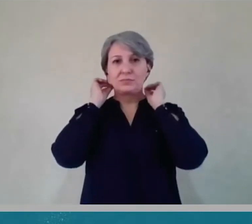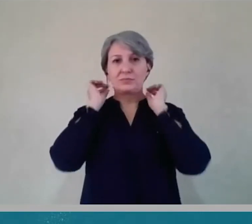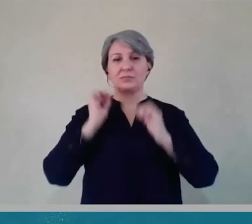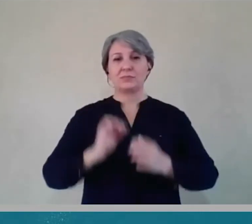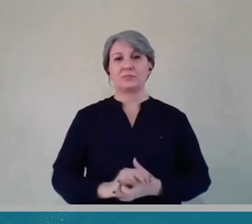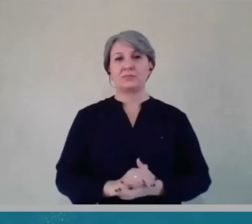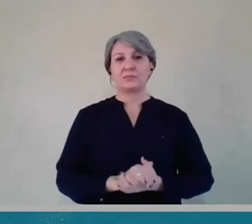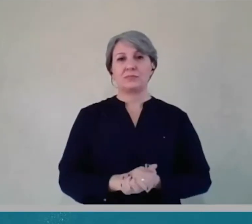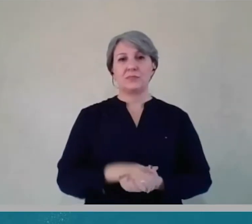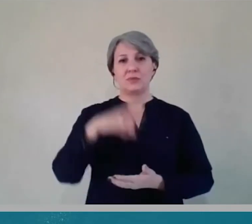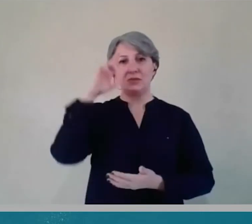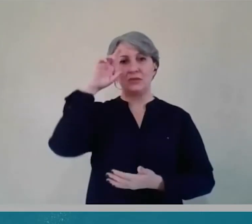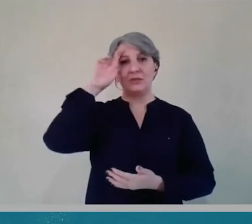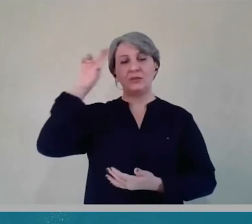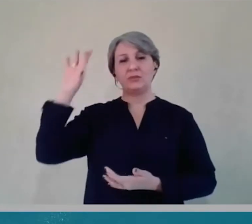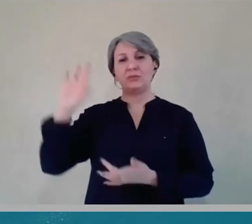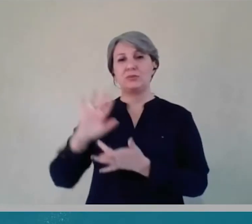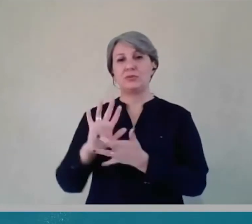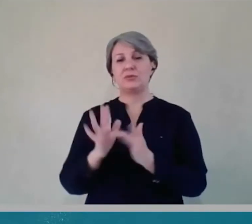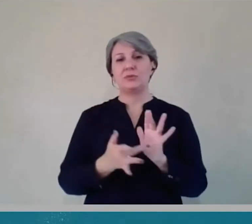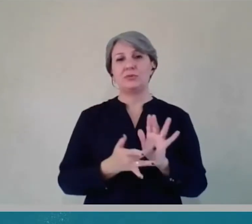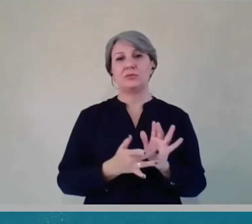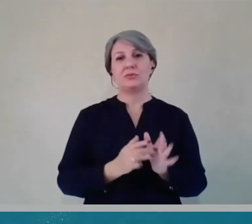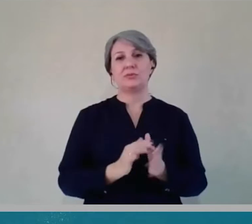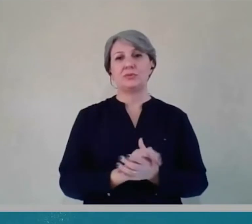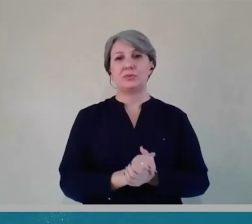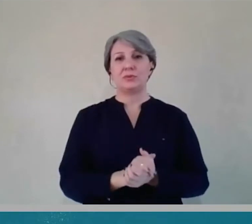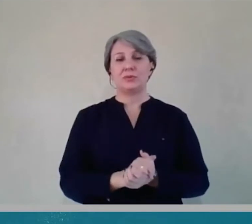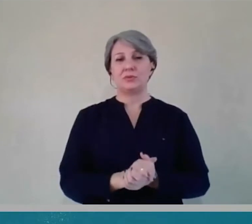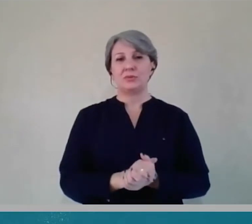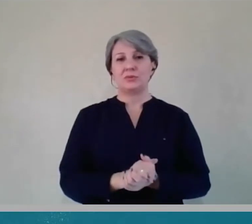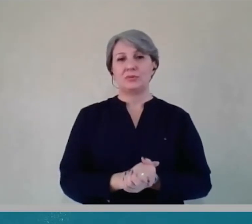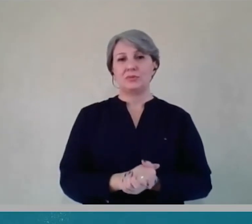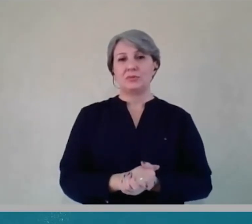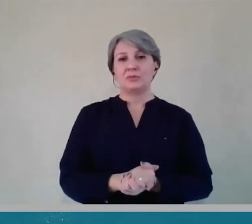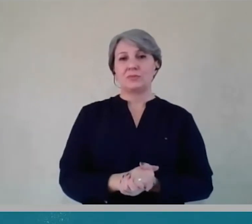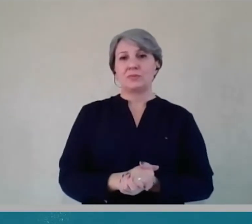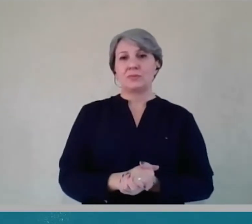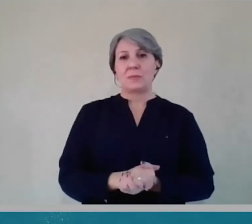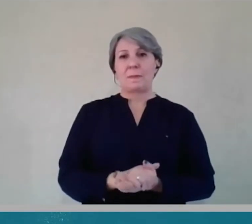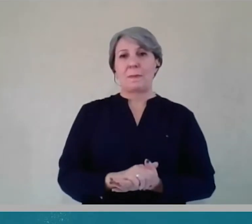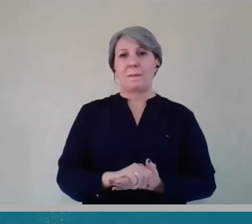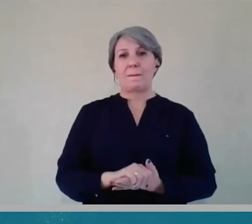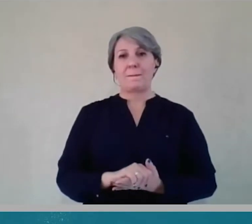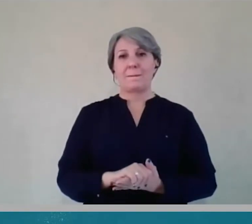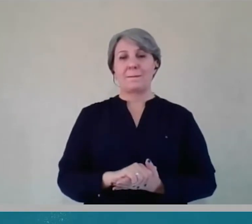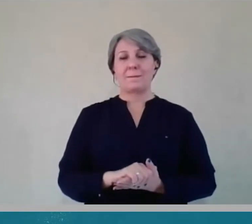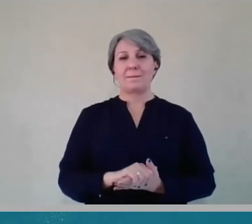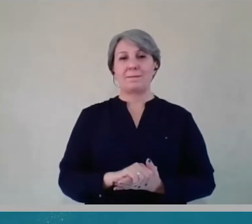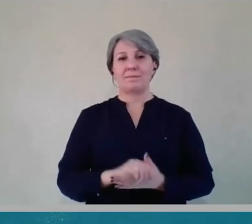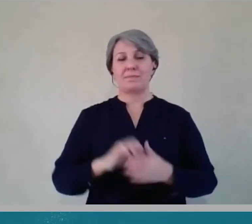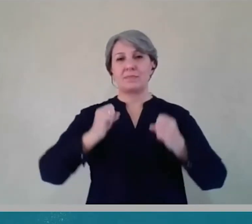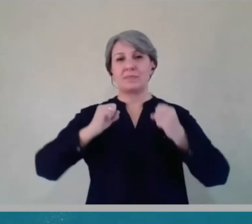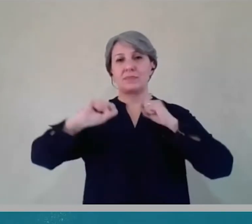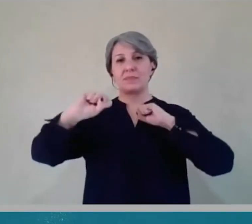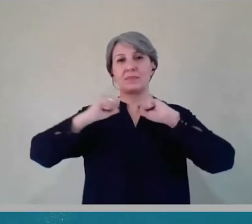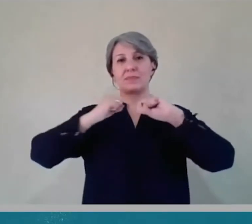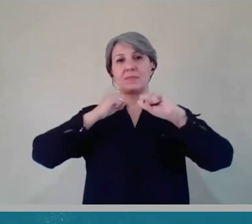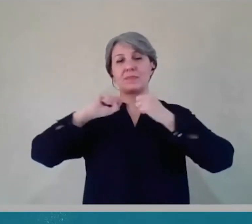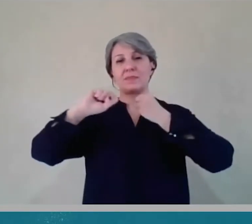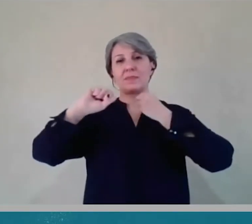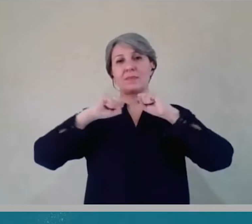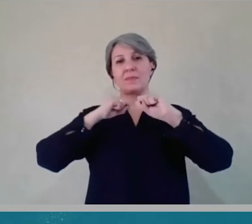Senhor Jesus, eu não vou gastar tempo, acho que vocês sabem, eu não vou gastar tempo no Salmo 45. Salmo